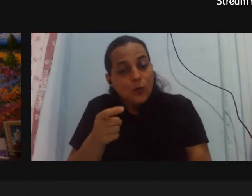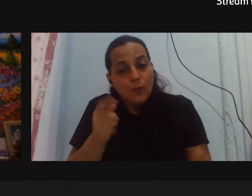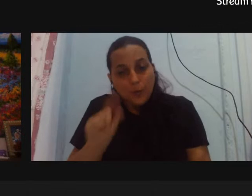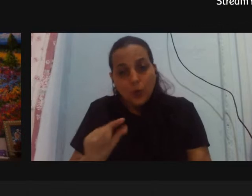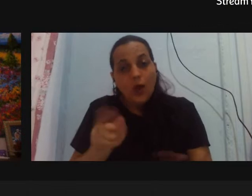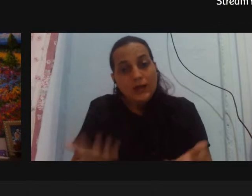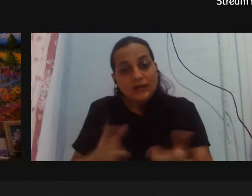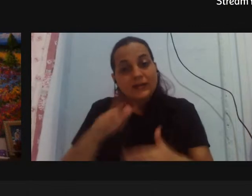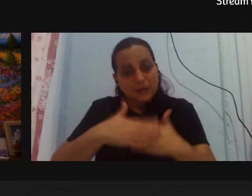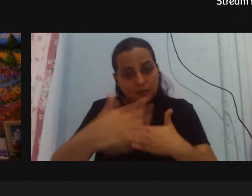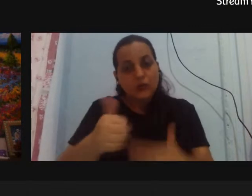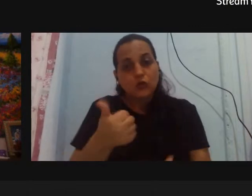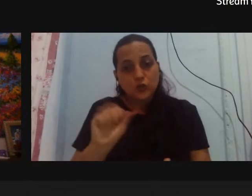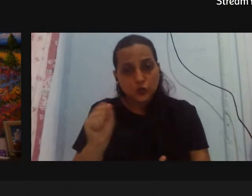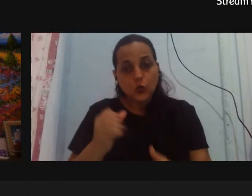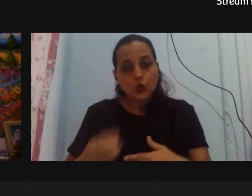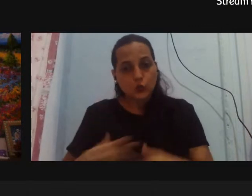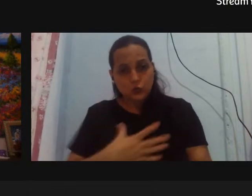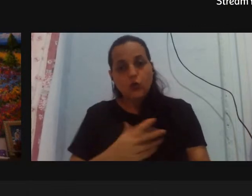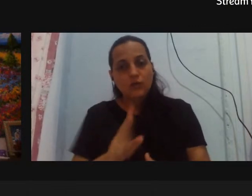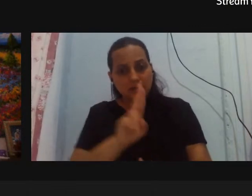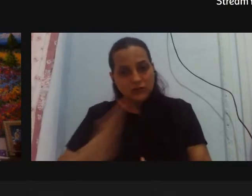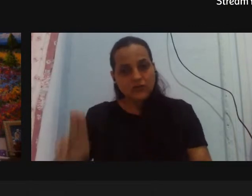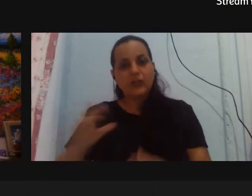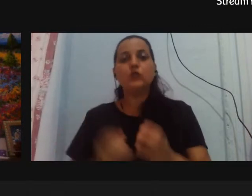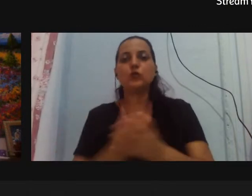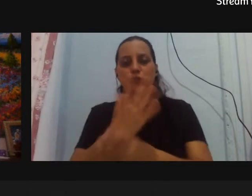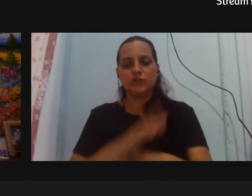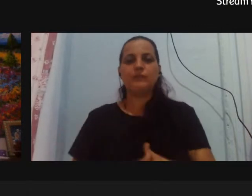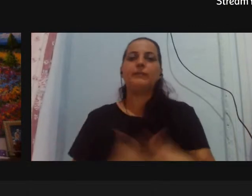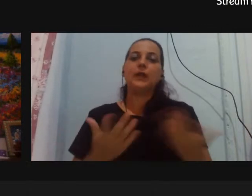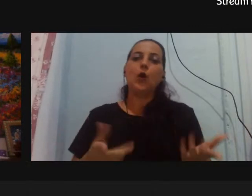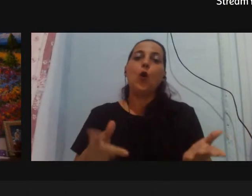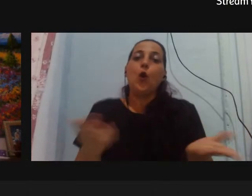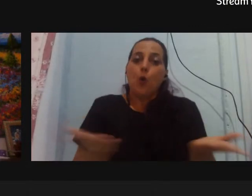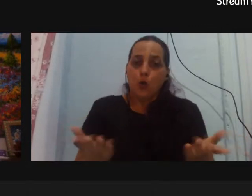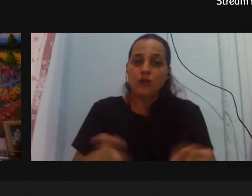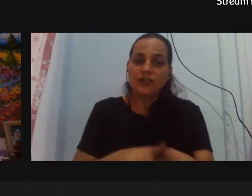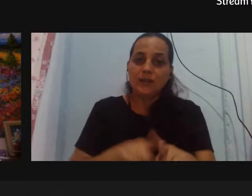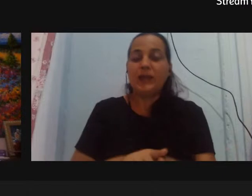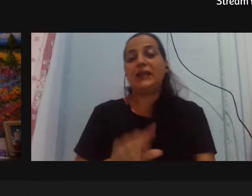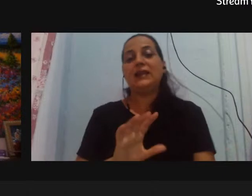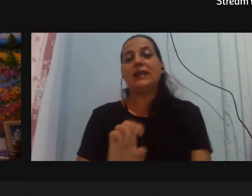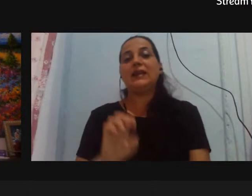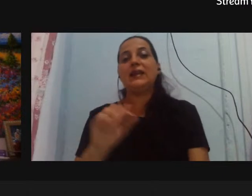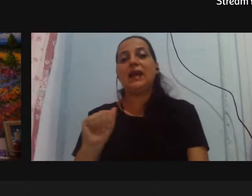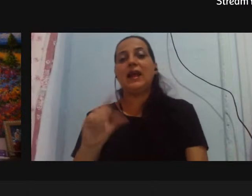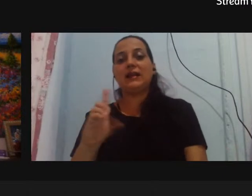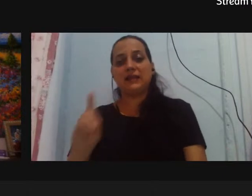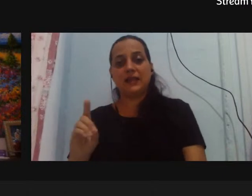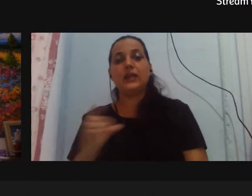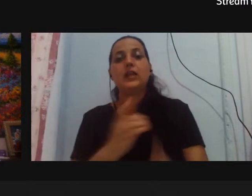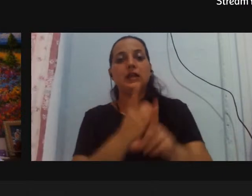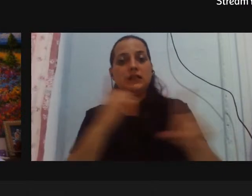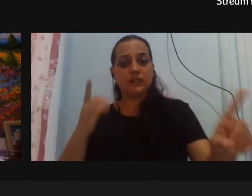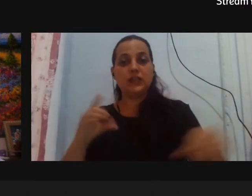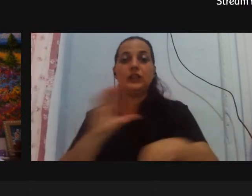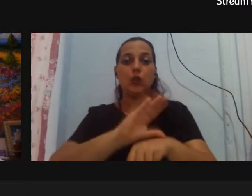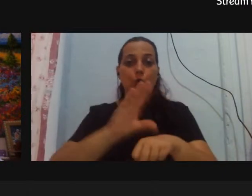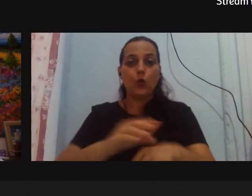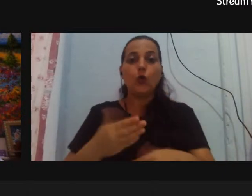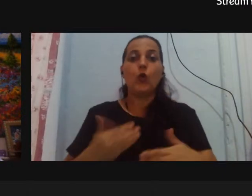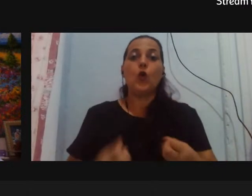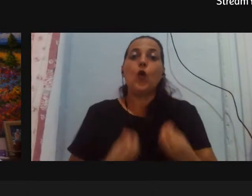Brasil, através da EAD, oferta 50 mil novas